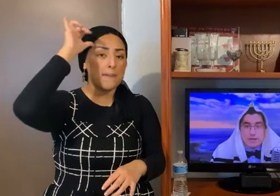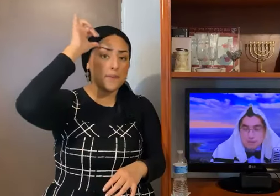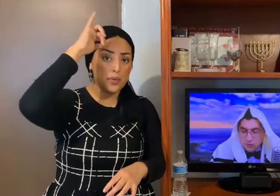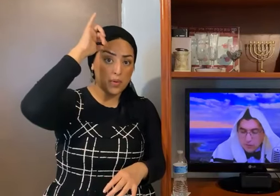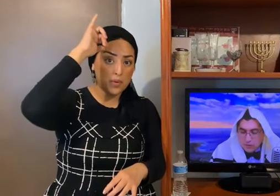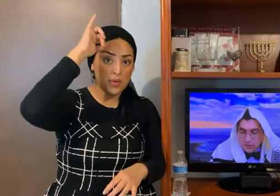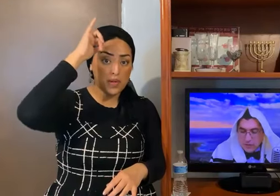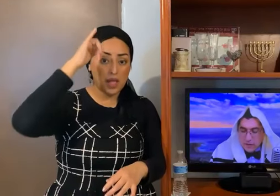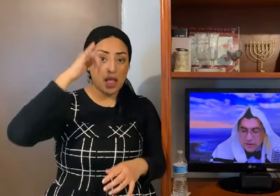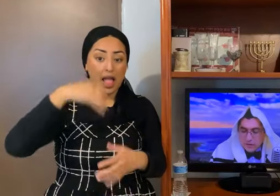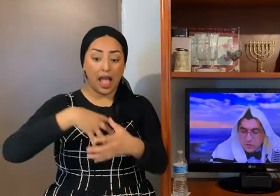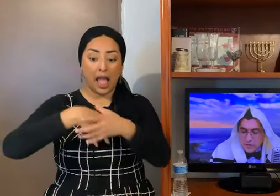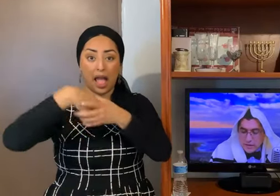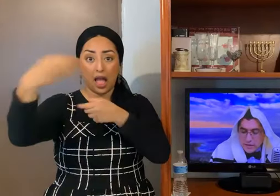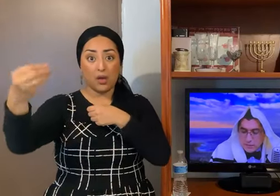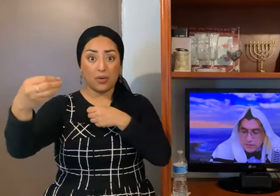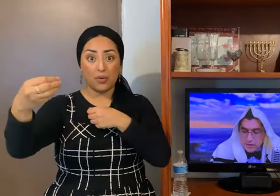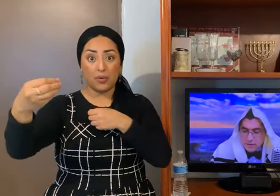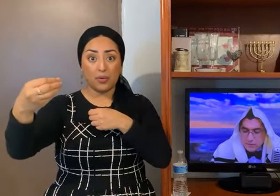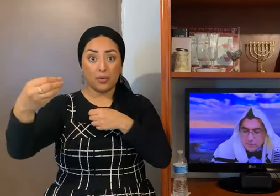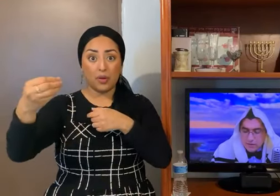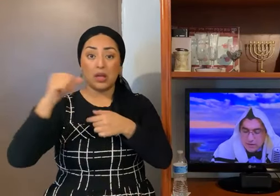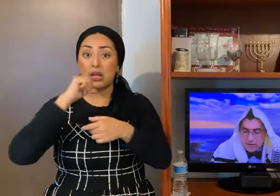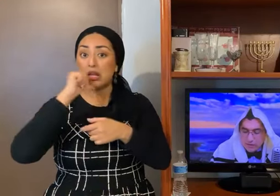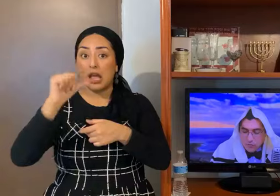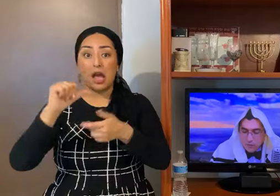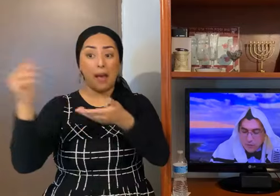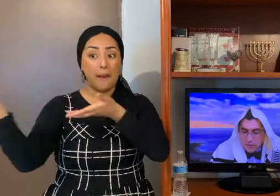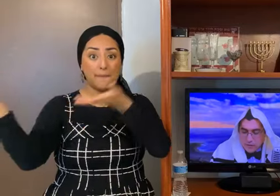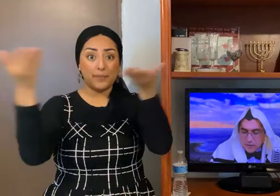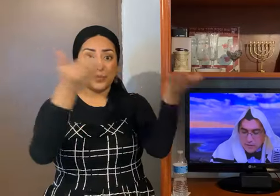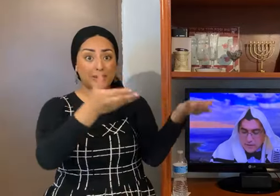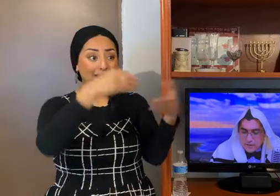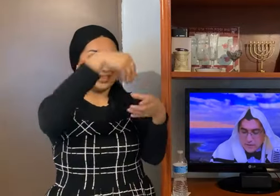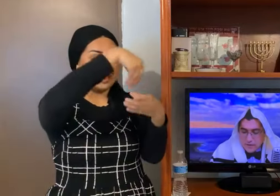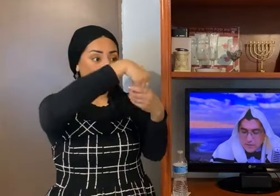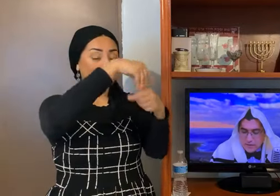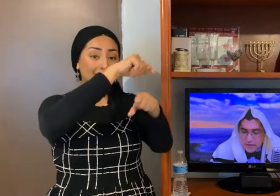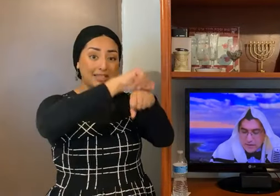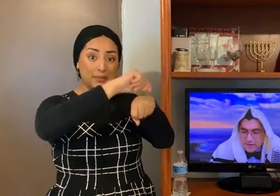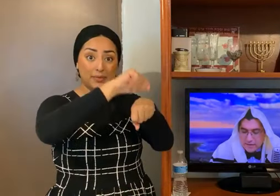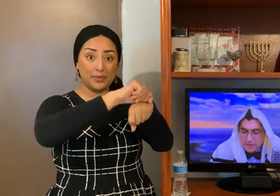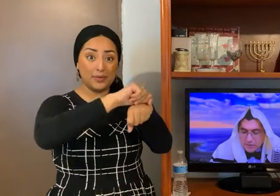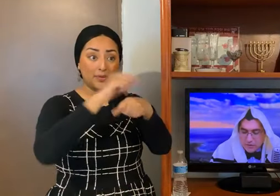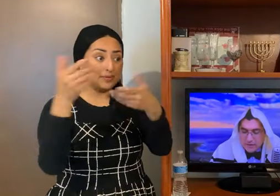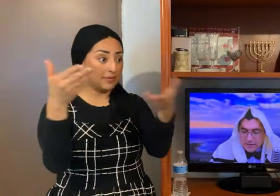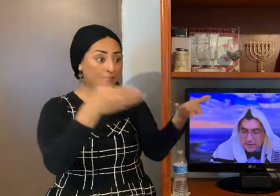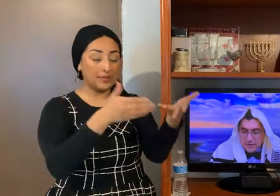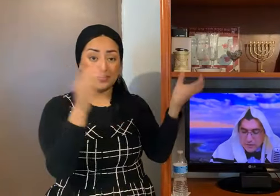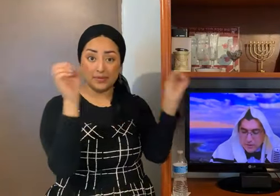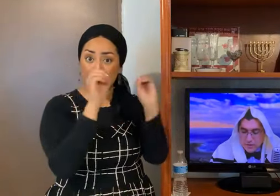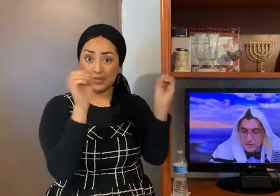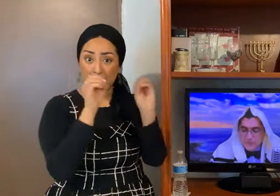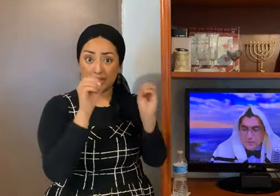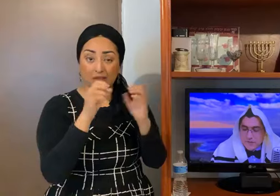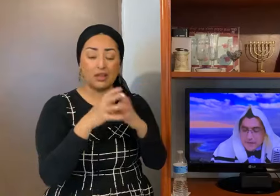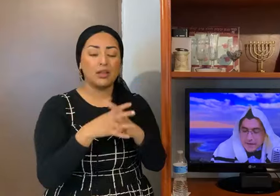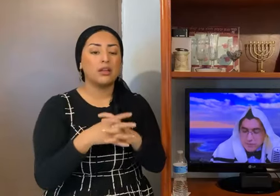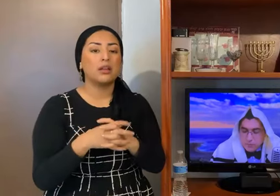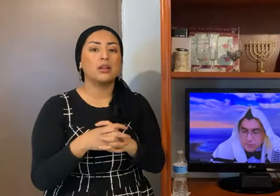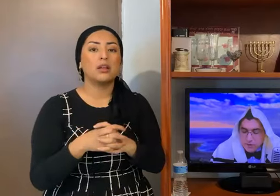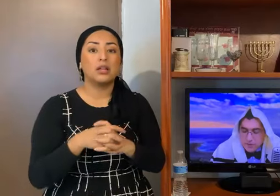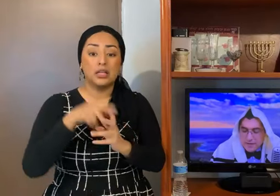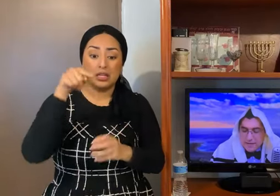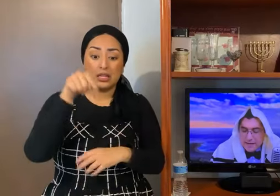fuera de él, atención, y no lo trajera a la puerta del Mishkan de reunión para ofrecer ofrenda a Yahweh delante del Mishkan de